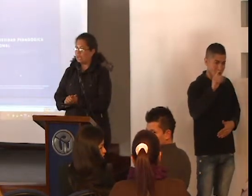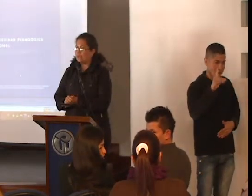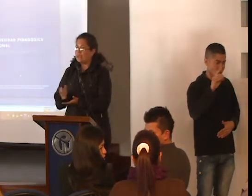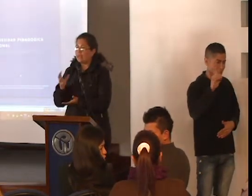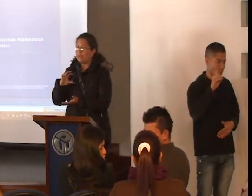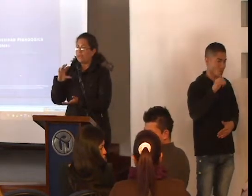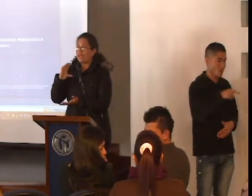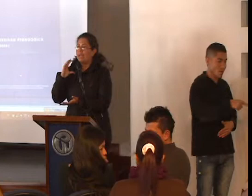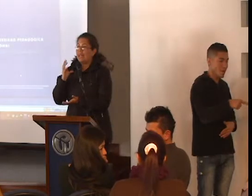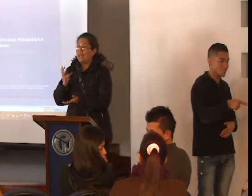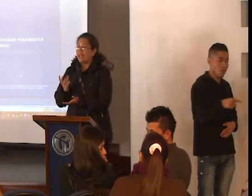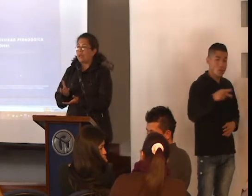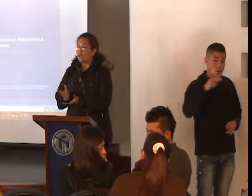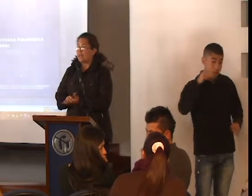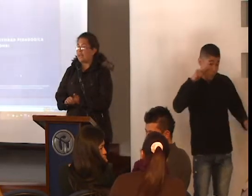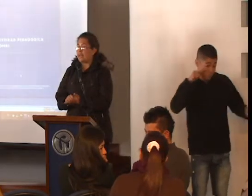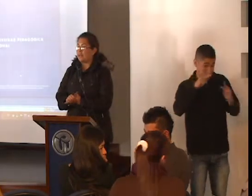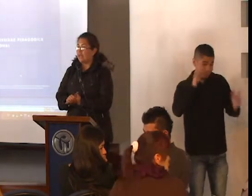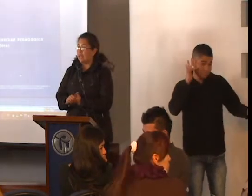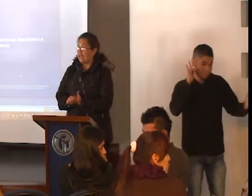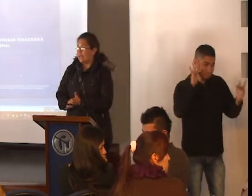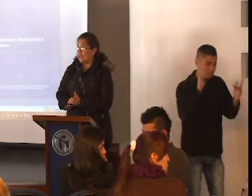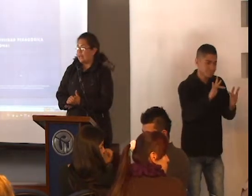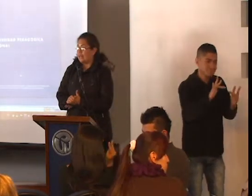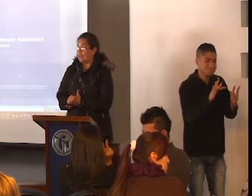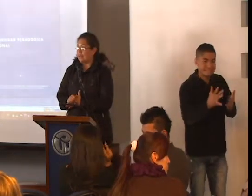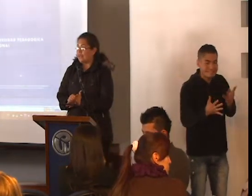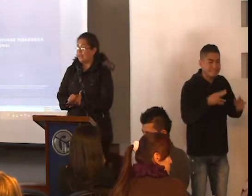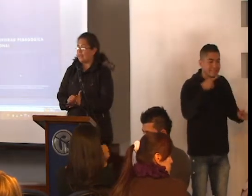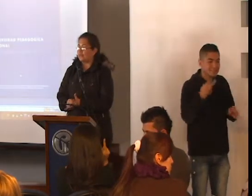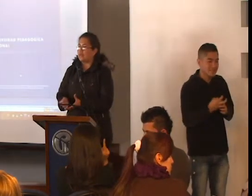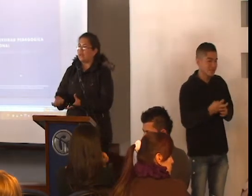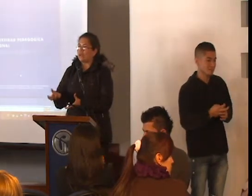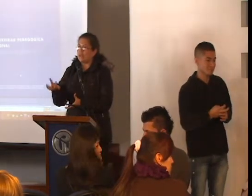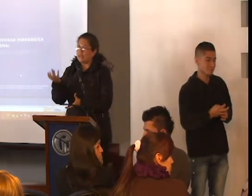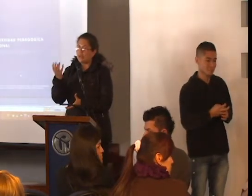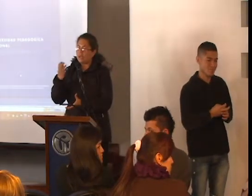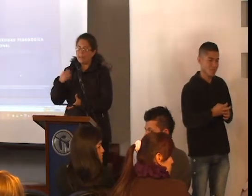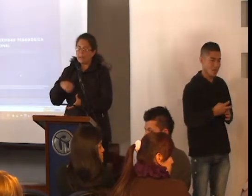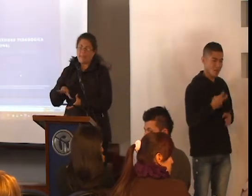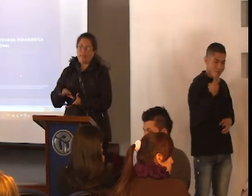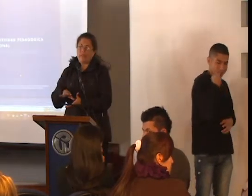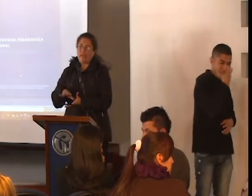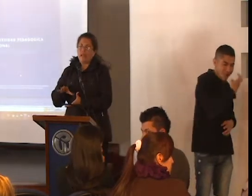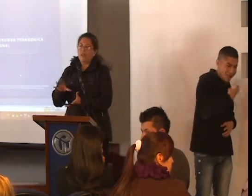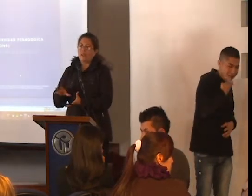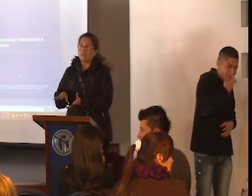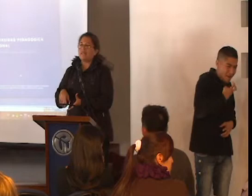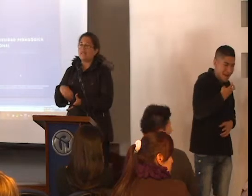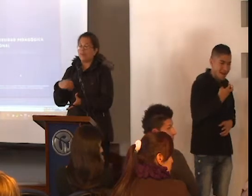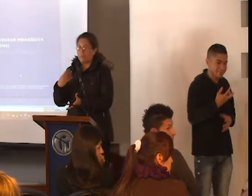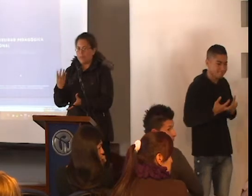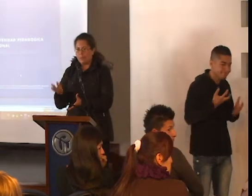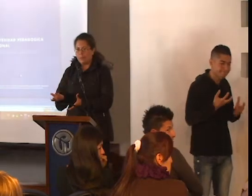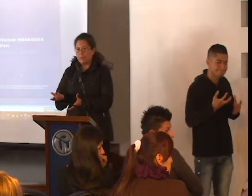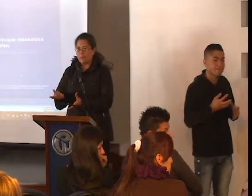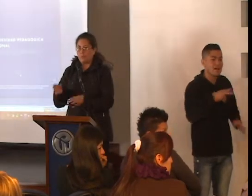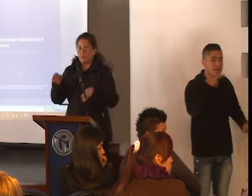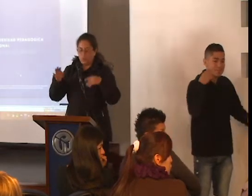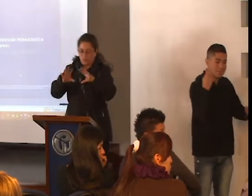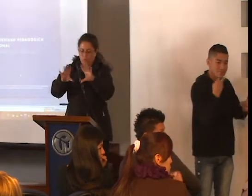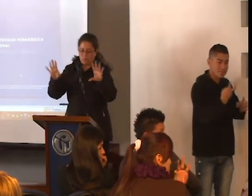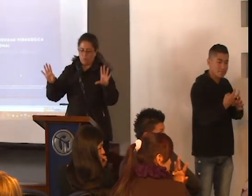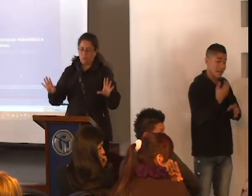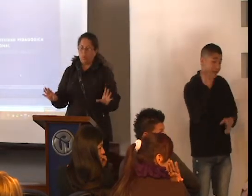podía pronunciar. En esa medida, la comunicación con él era bastante difícil. Entonces lo que hizo las maestras fue empezar a